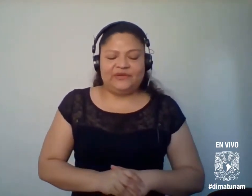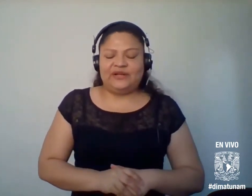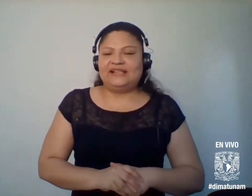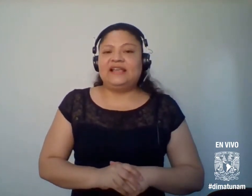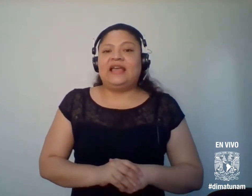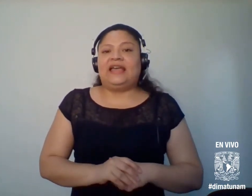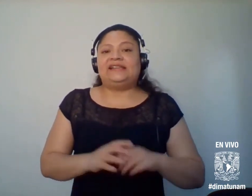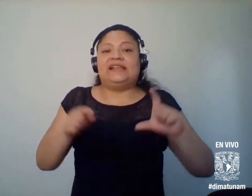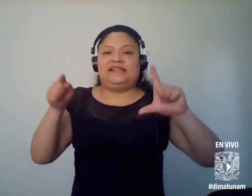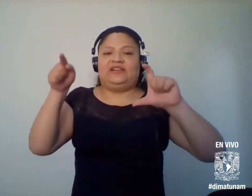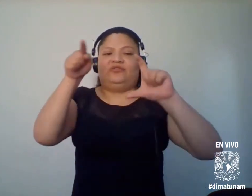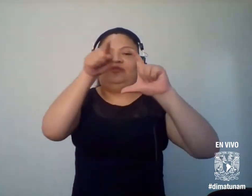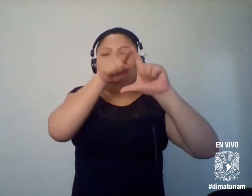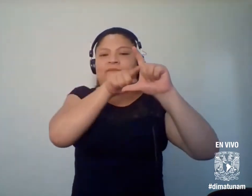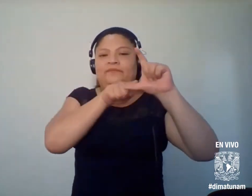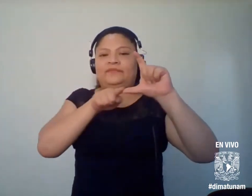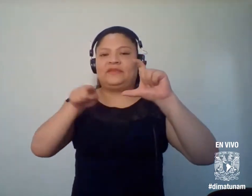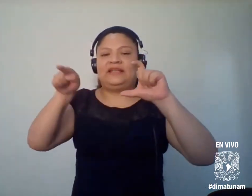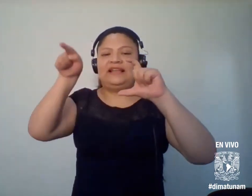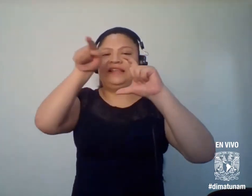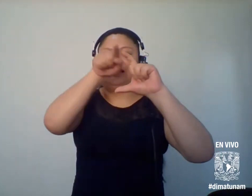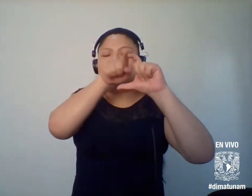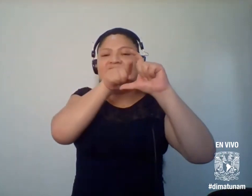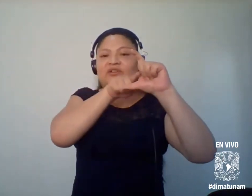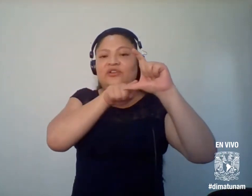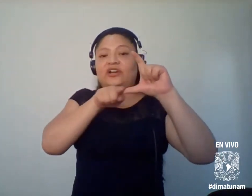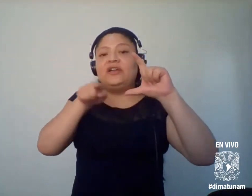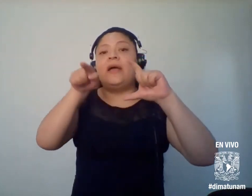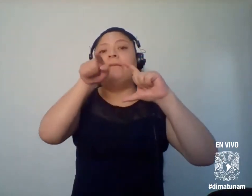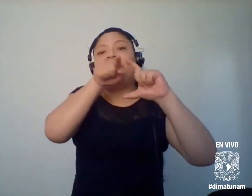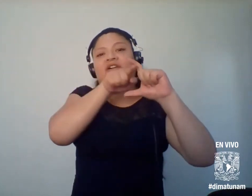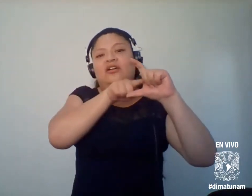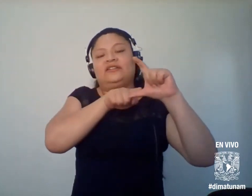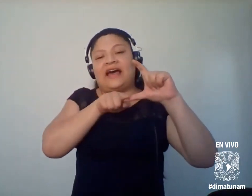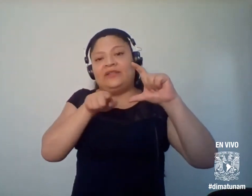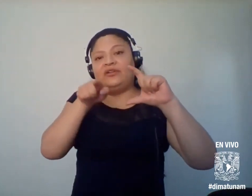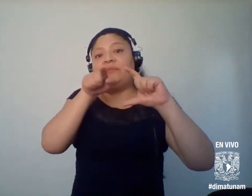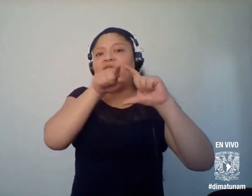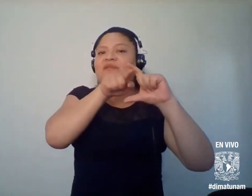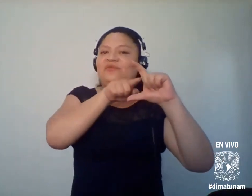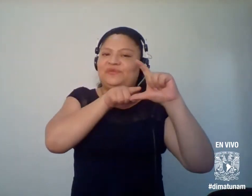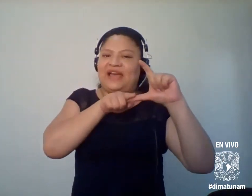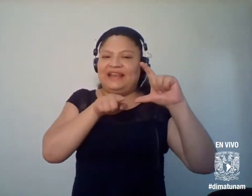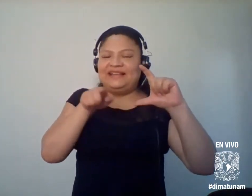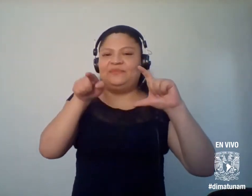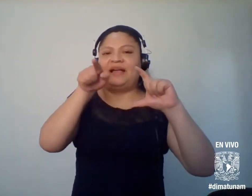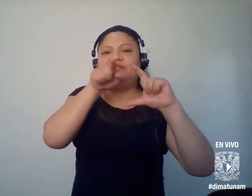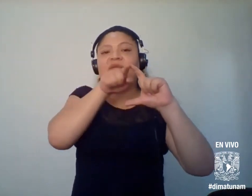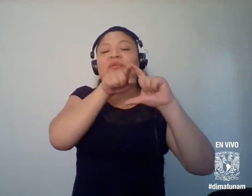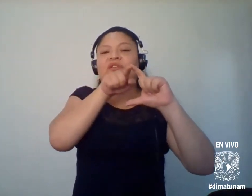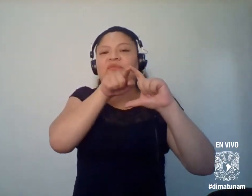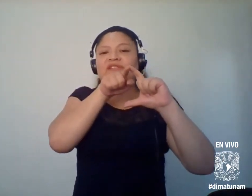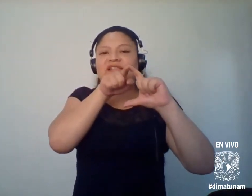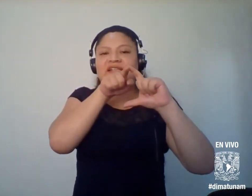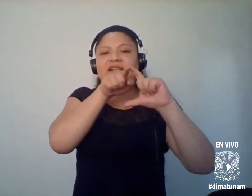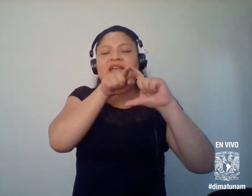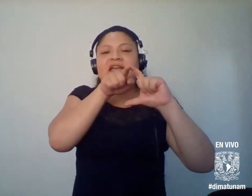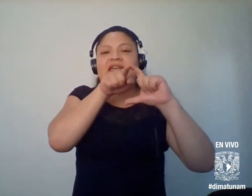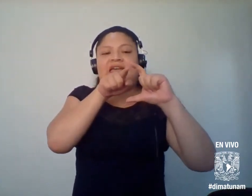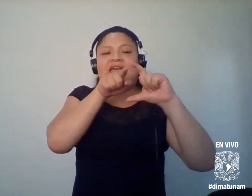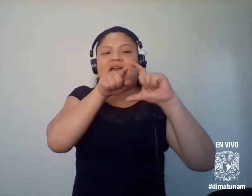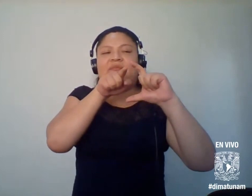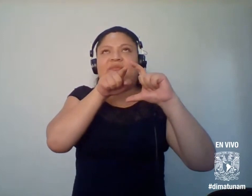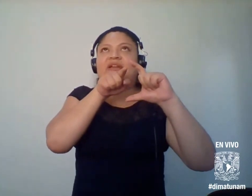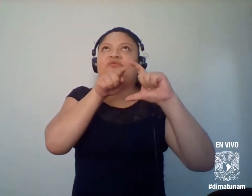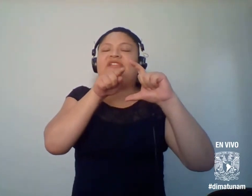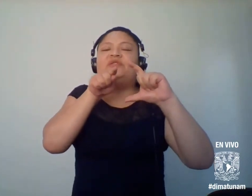Otra de las figuras es círculo, de la seña de círculo, pero dado que podemos usar el espacio, podemos decir